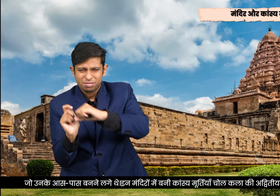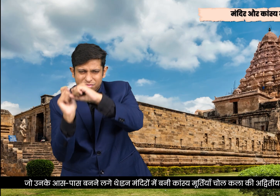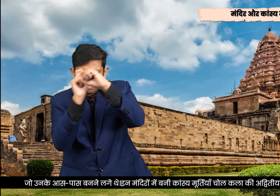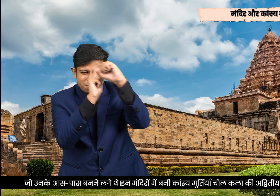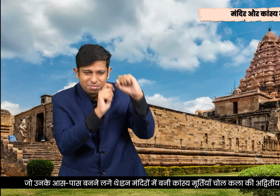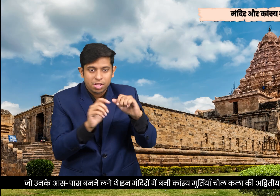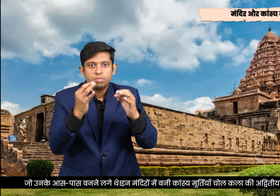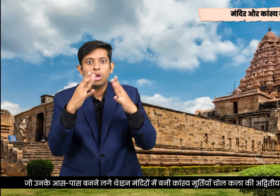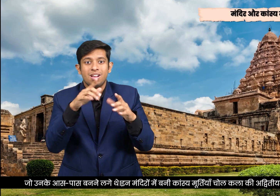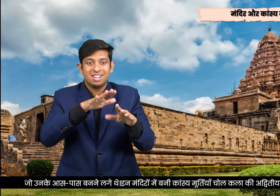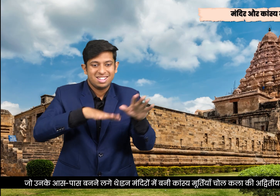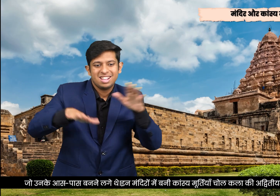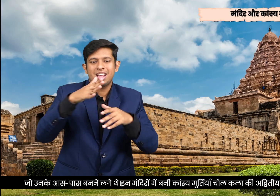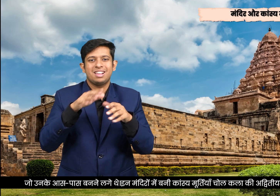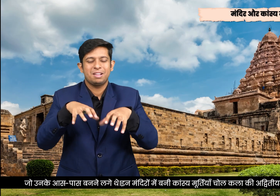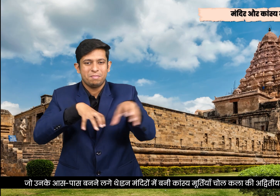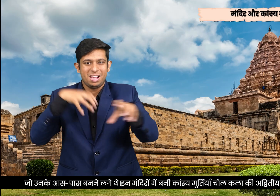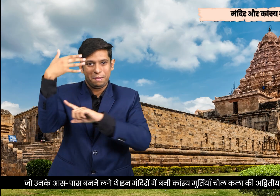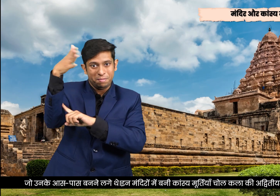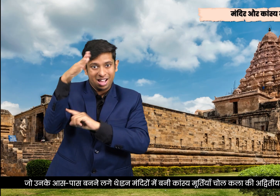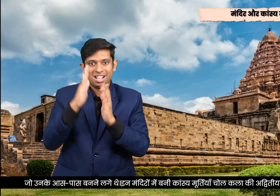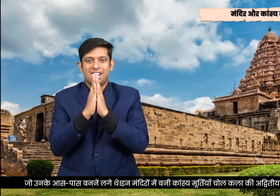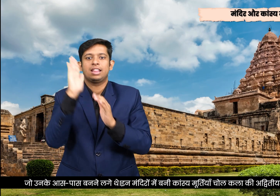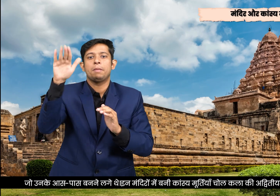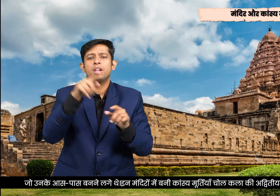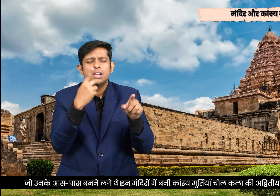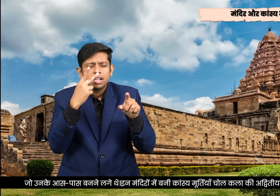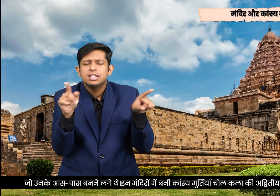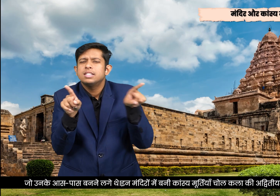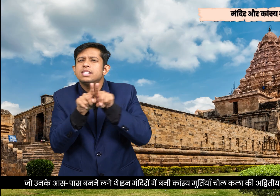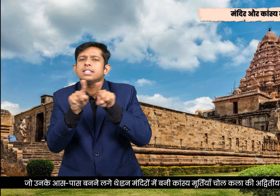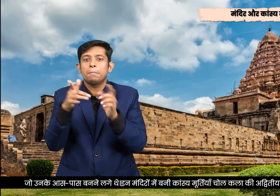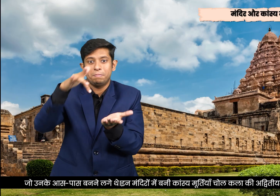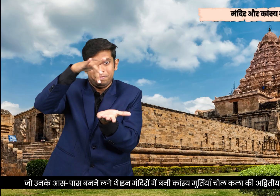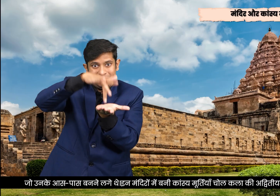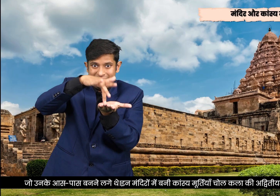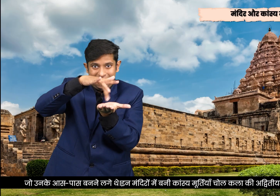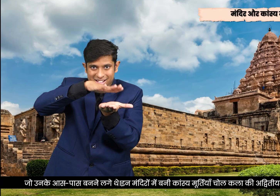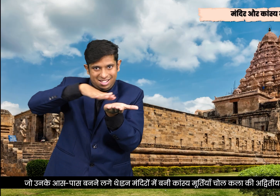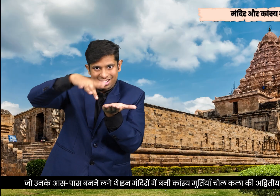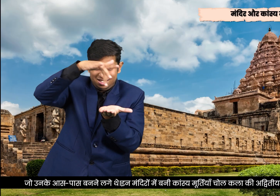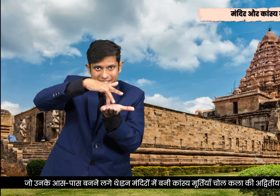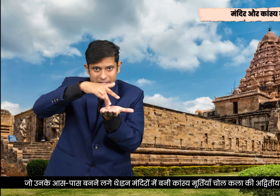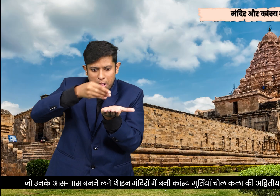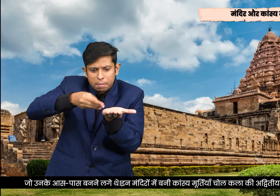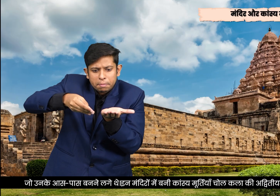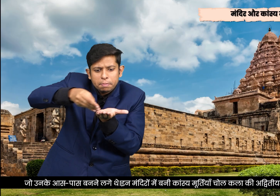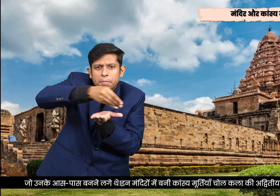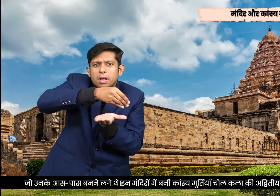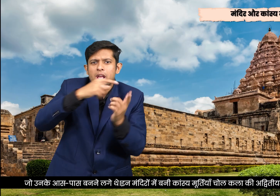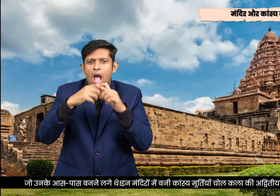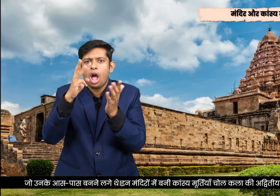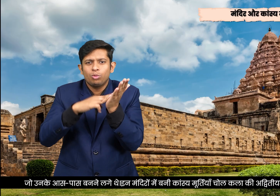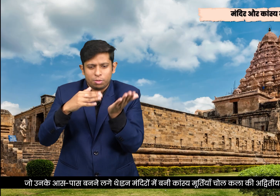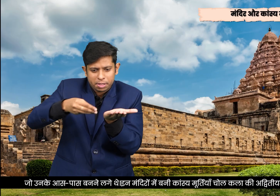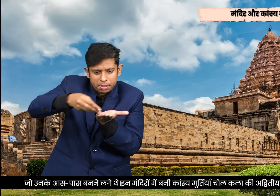जो उनके आसपास बनने लगे थे। इन मंदिरों में बनी कांस्य मूर्तियां चोल कला की